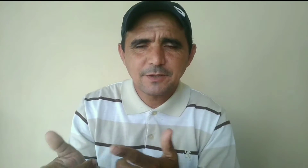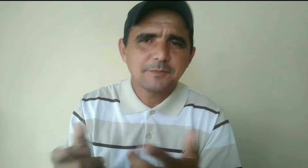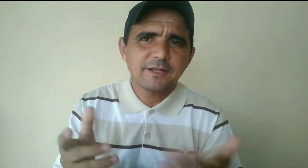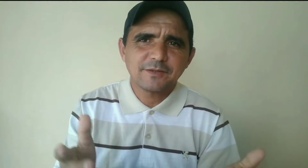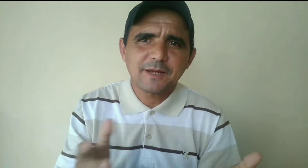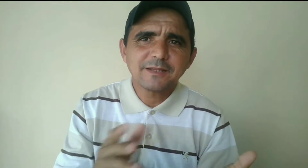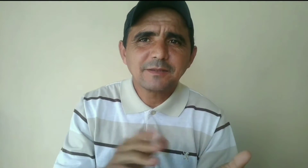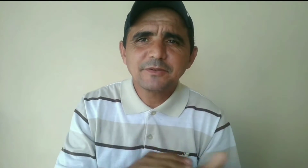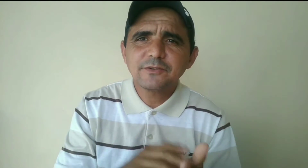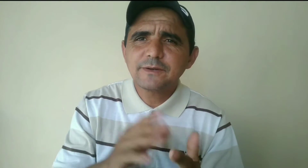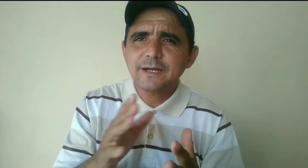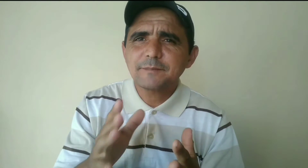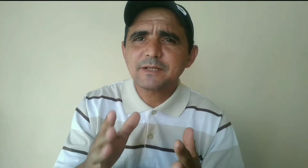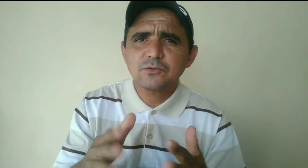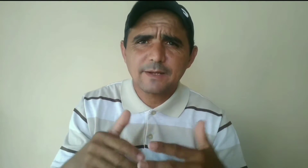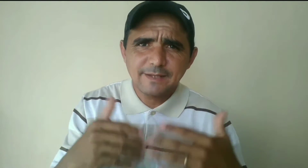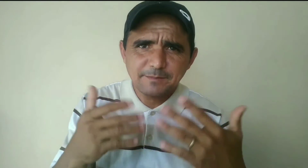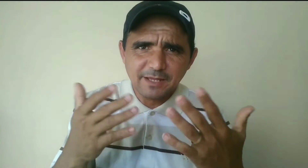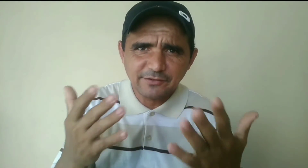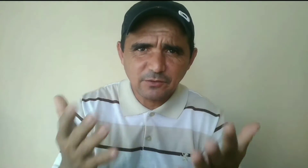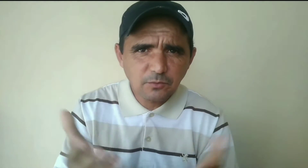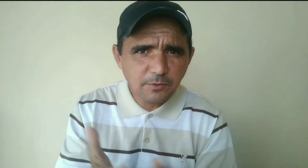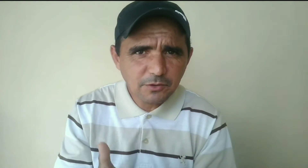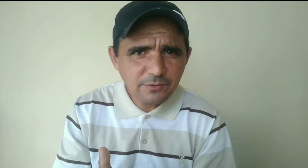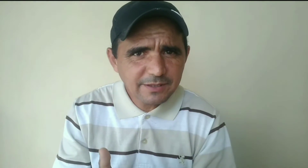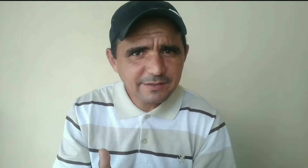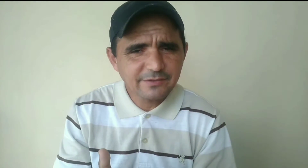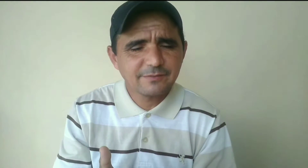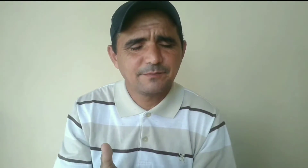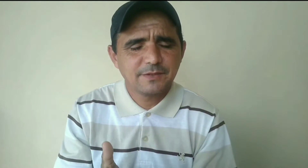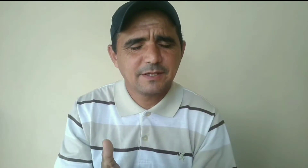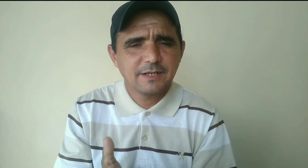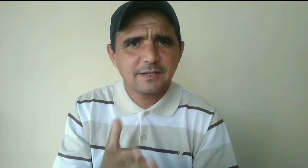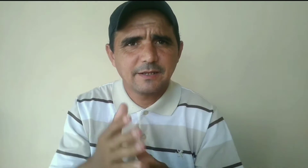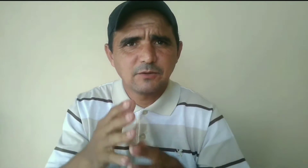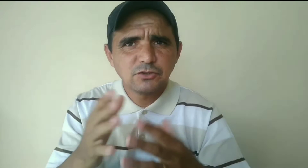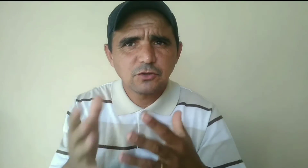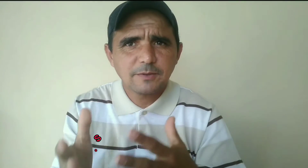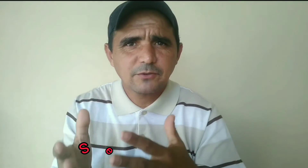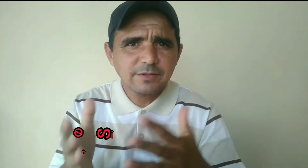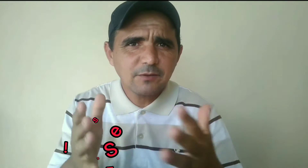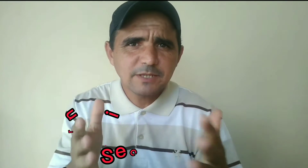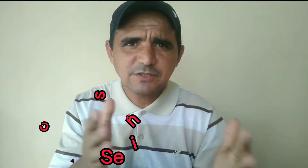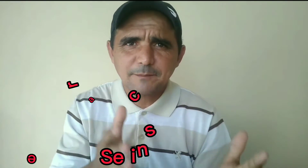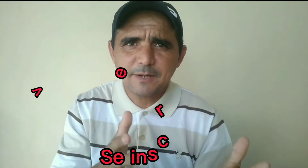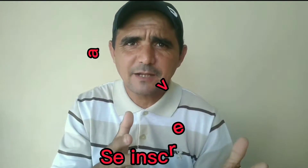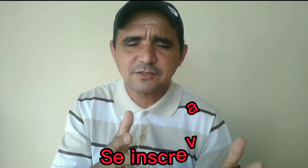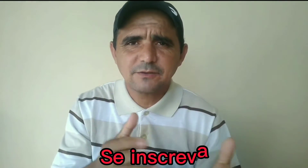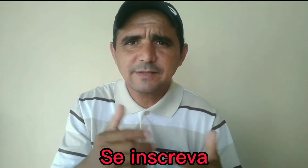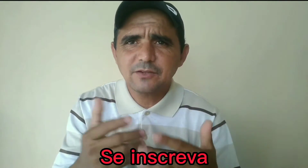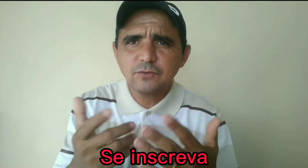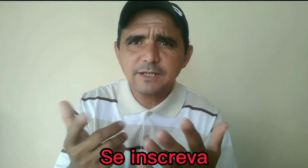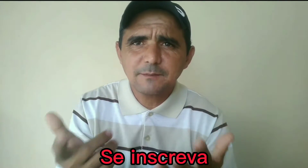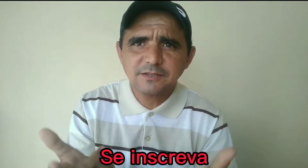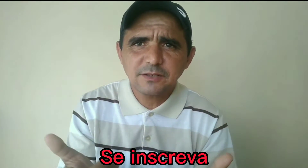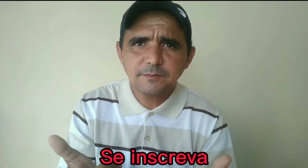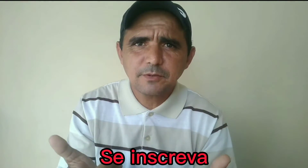Por exemplo, a Libras não é apenas uma adaptação do português, ela é um idioma totalmente à parte, então ela tem sua gramática